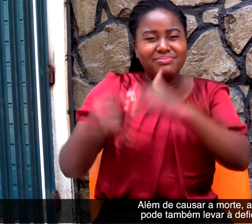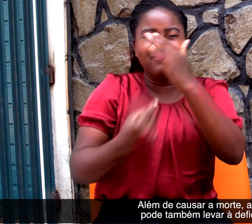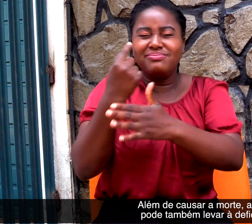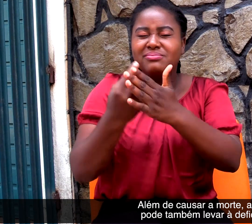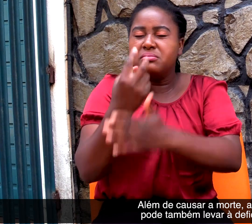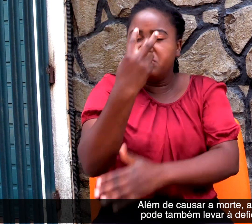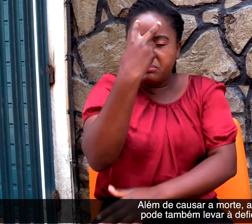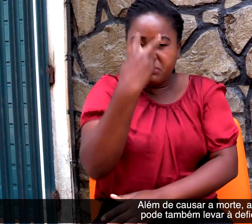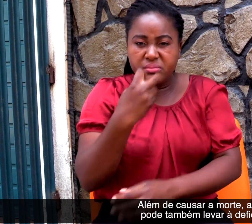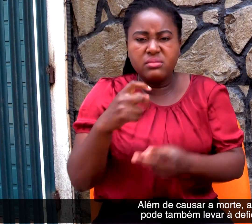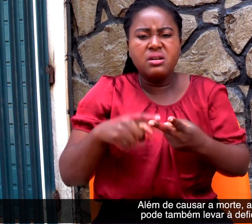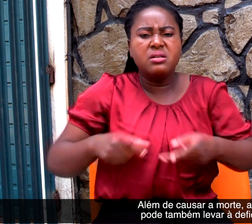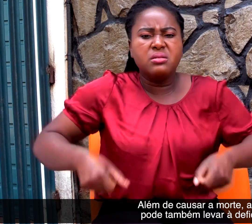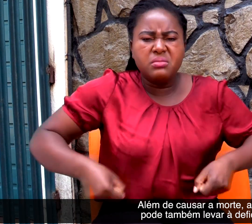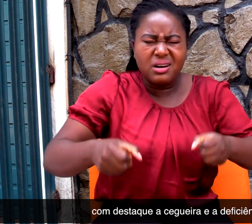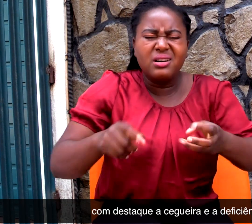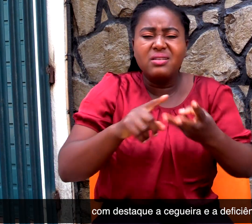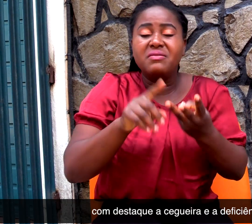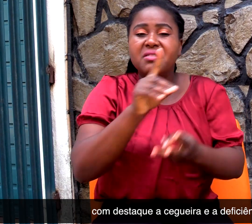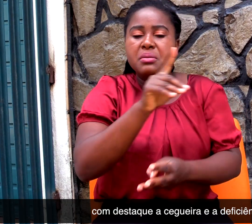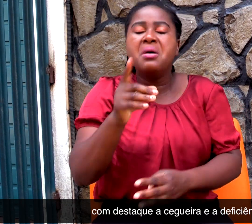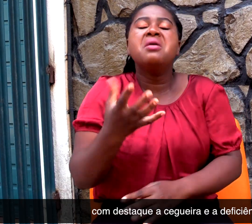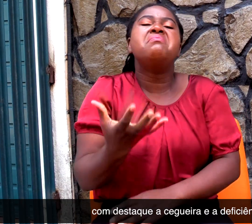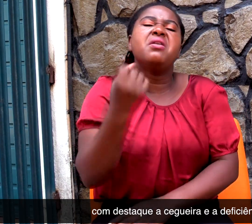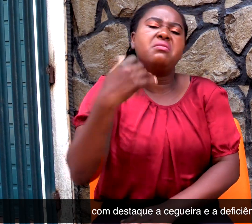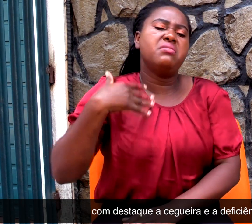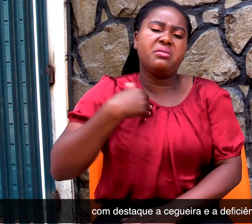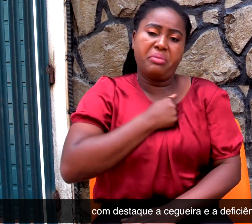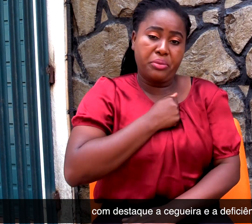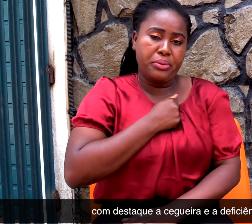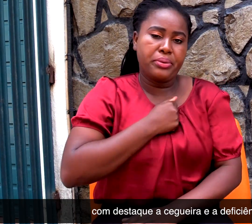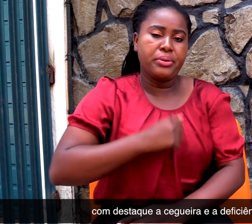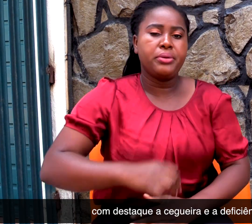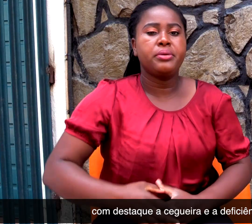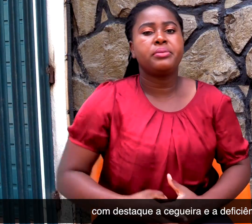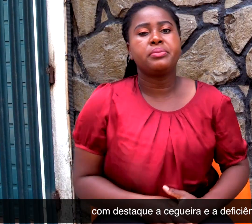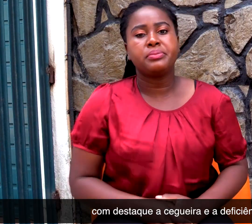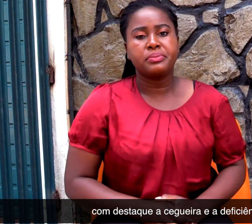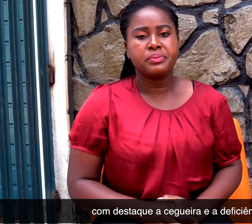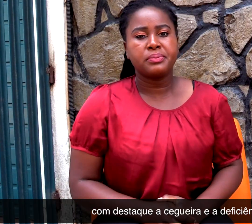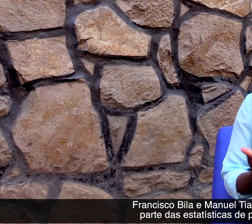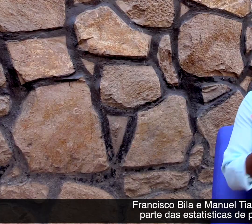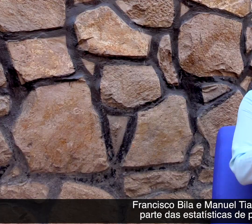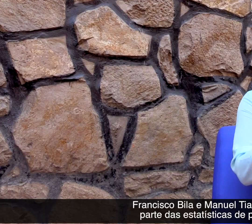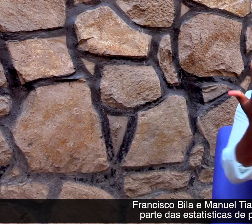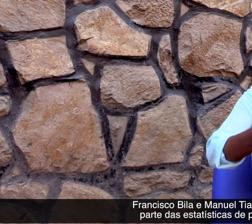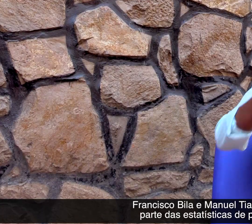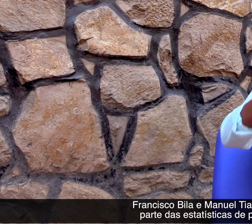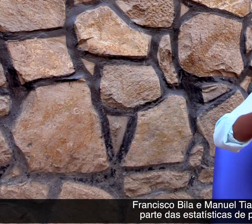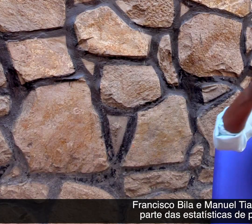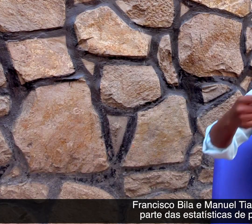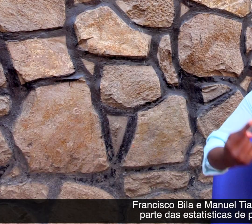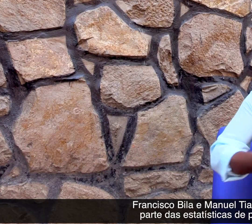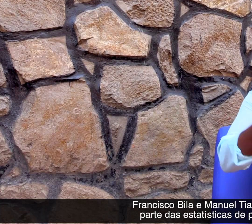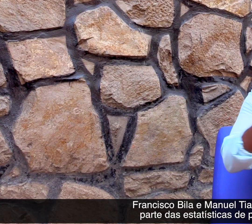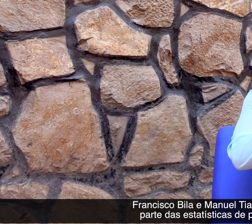à deficiência, com destaque à cegueira e à deficiência físico-motora. Francisco Bila